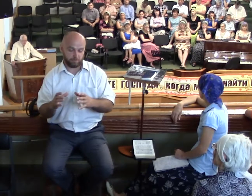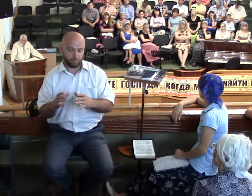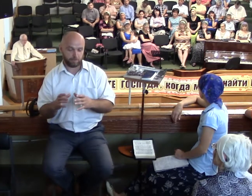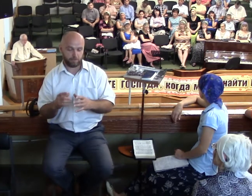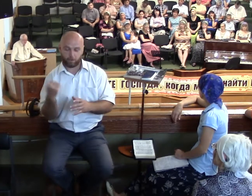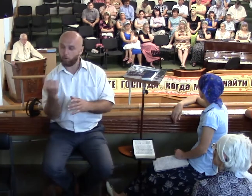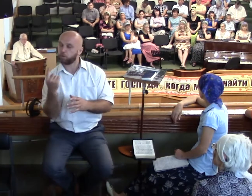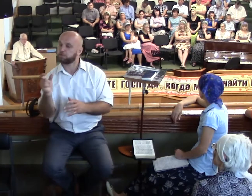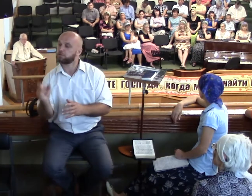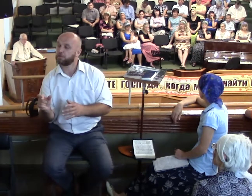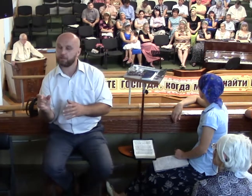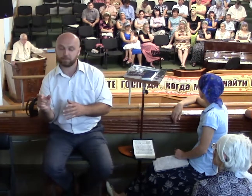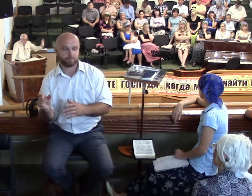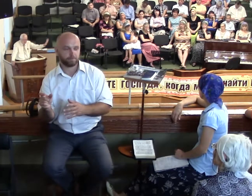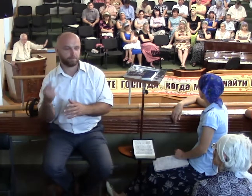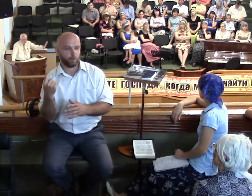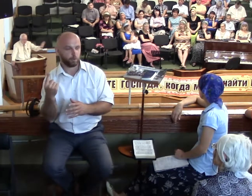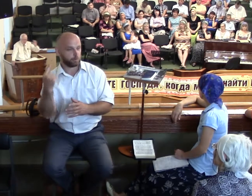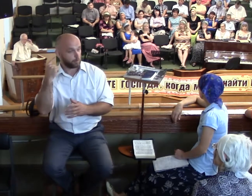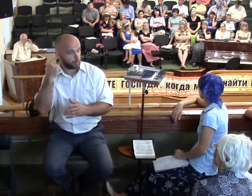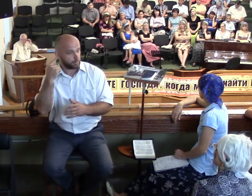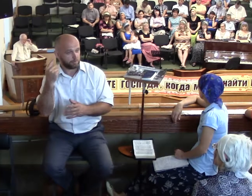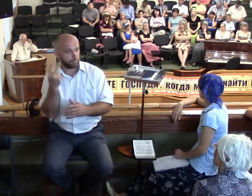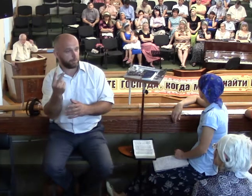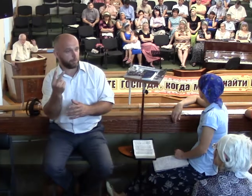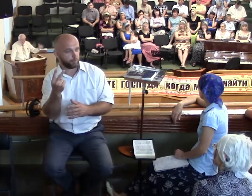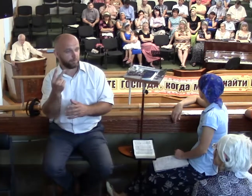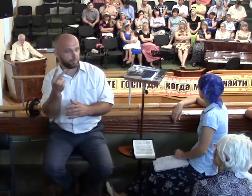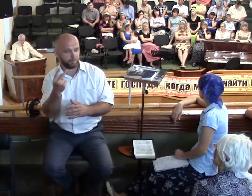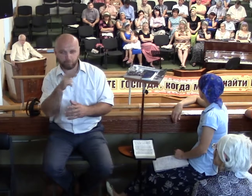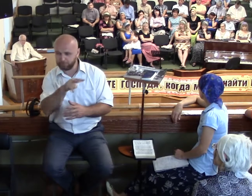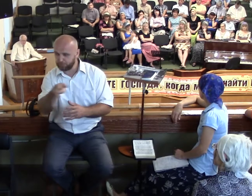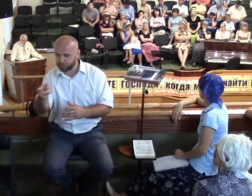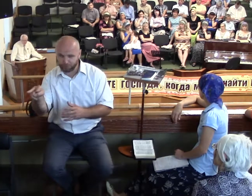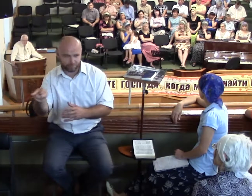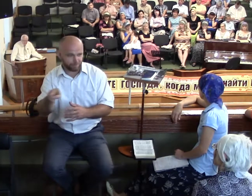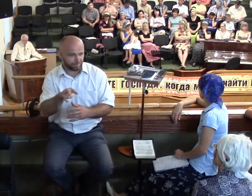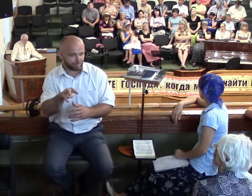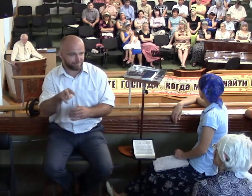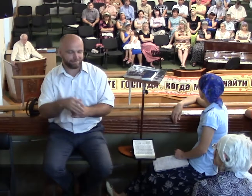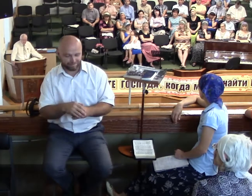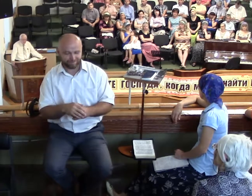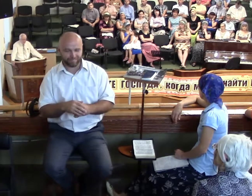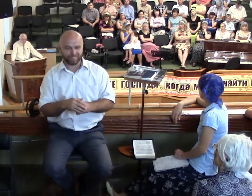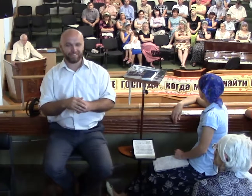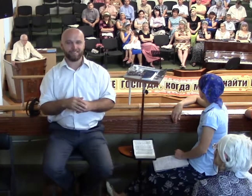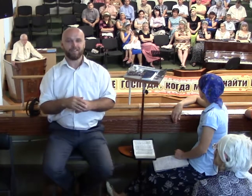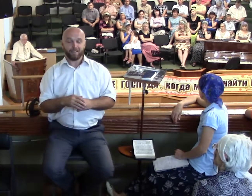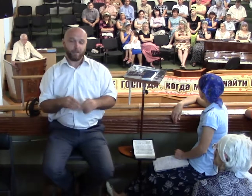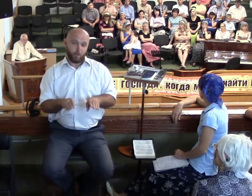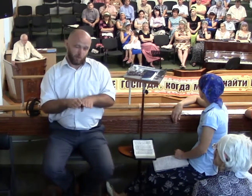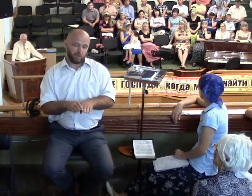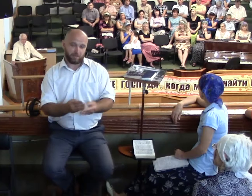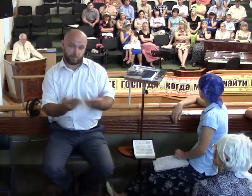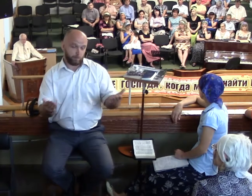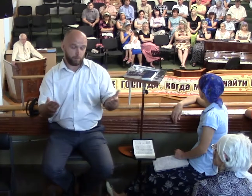бывшими в неведении вашим, что прежний был. Но по примеру призвавшего вас святого и сами